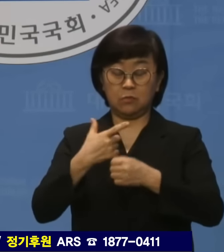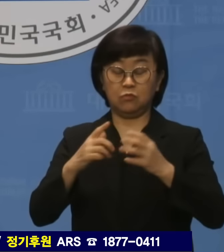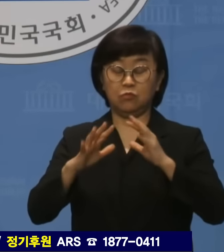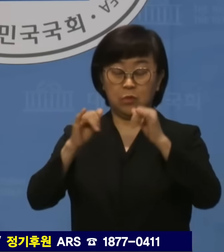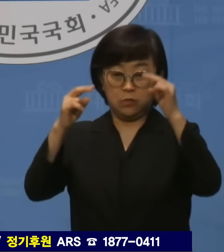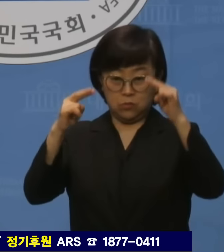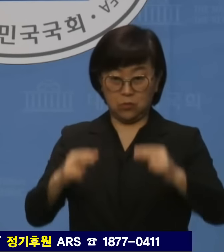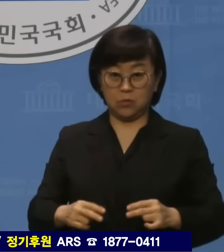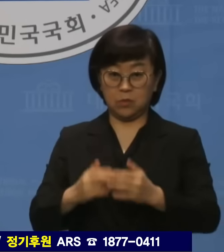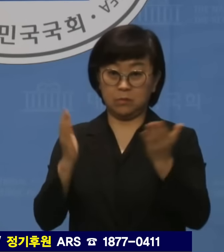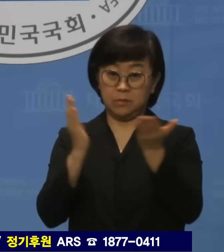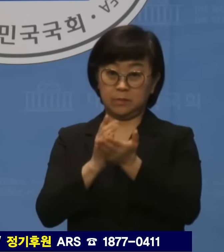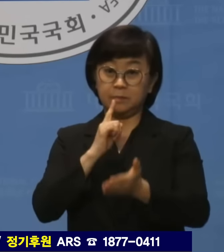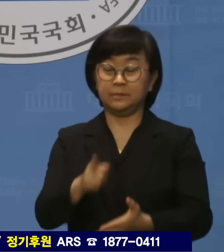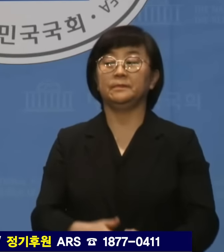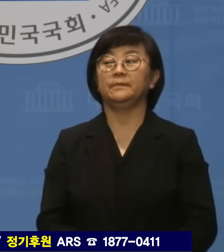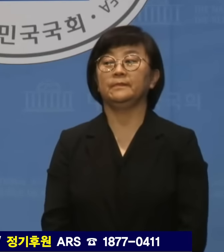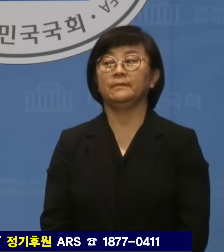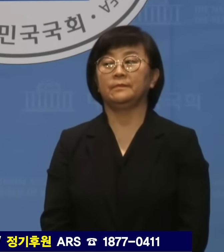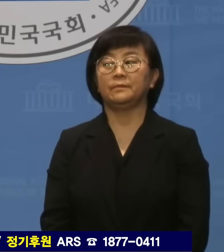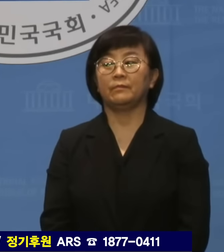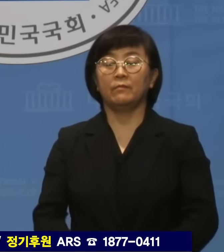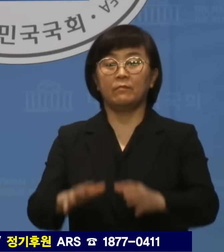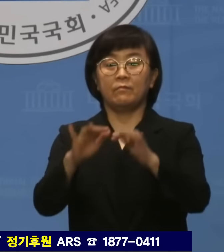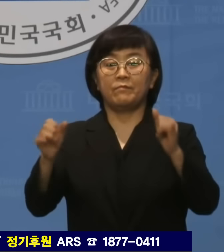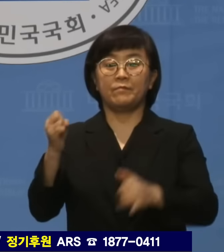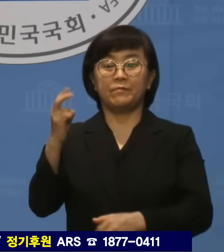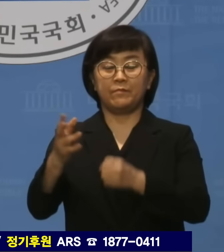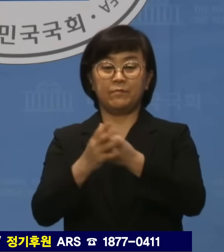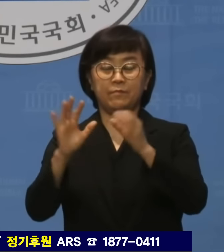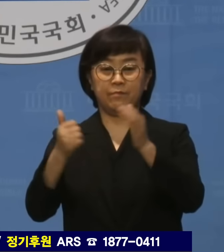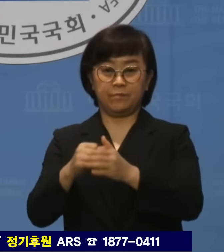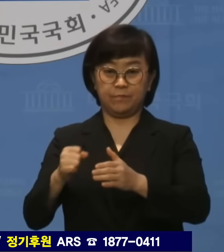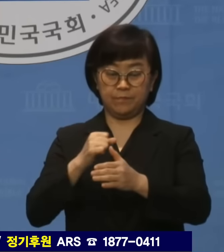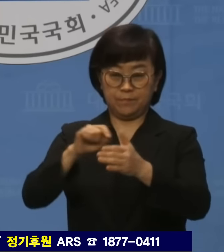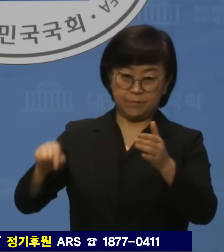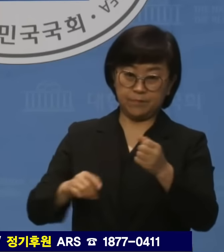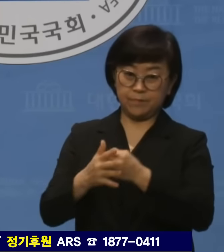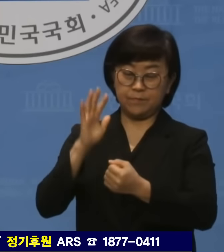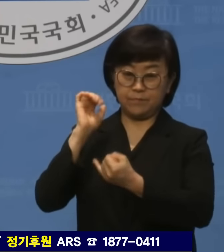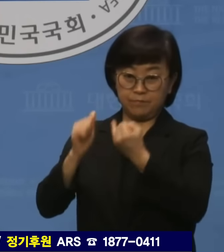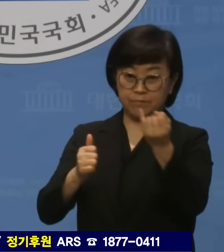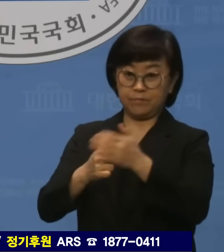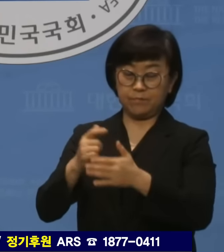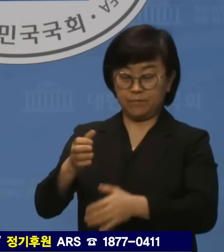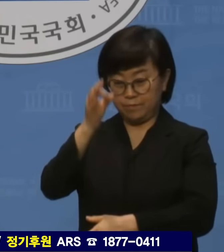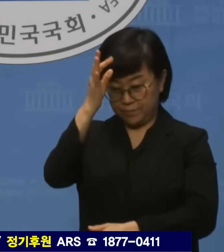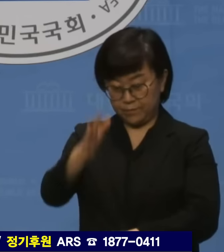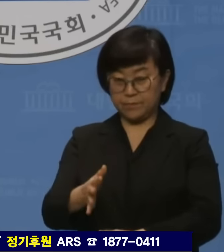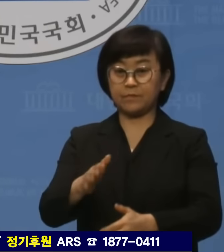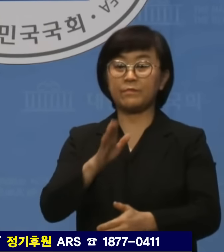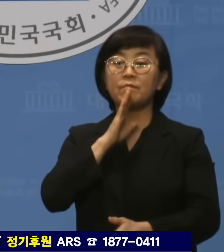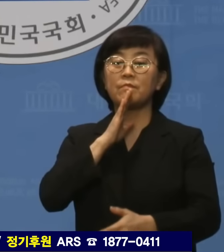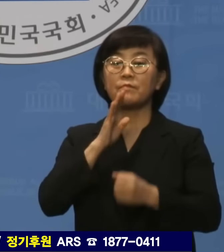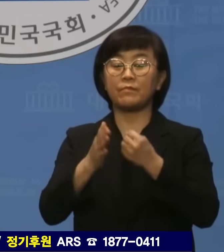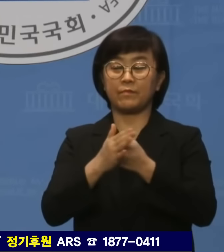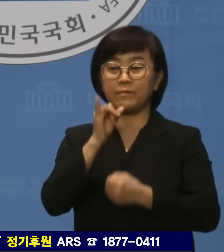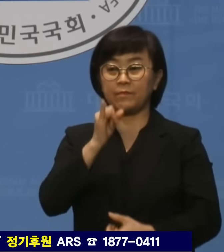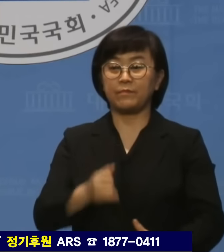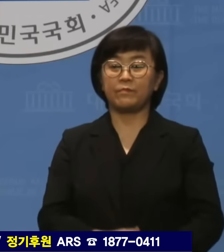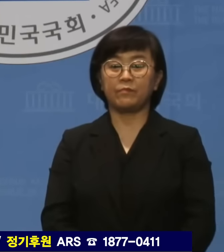눈높이에 맞습니까 국민은 물론이고 국민의 힘 안에서도 김건희 여사의 사과 요구가 빗발치고